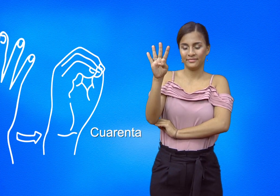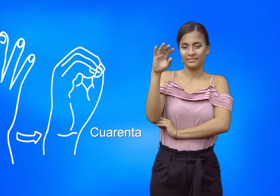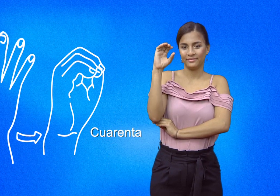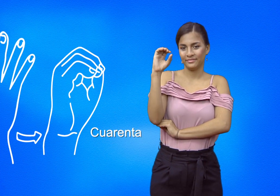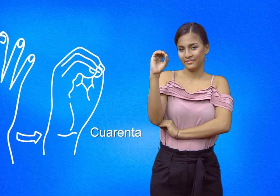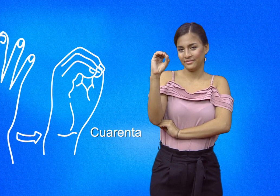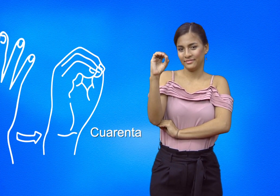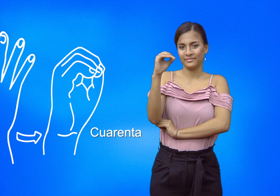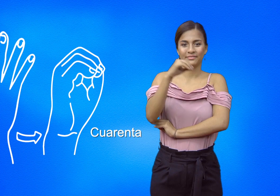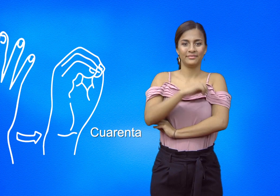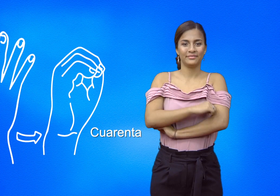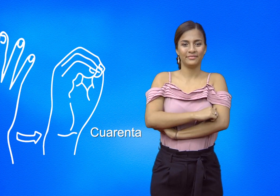40